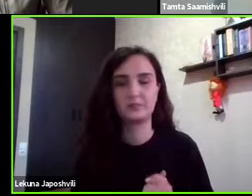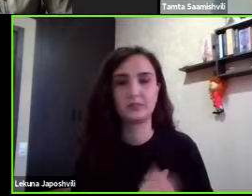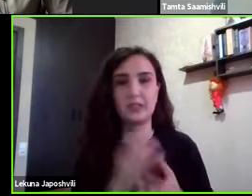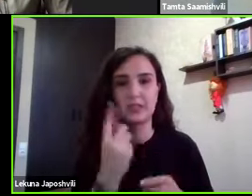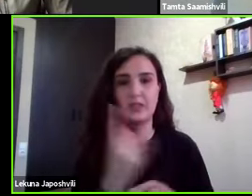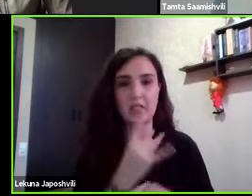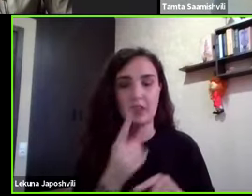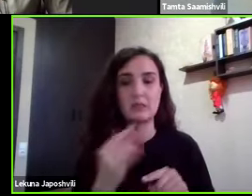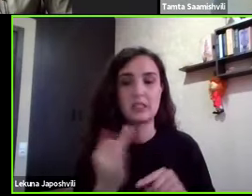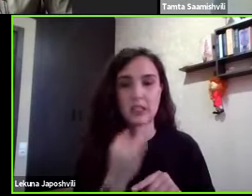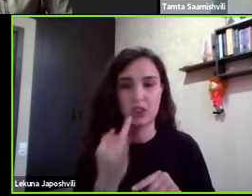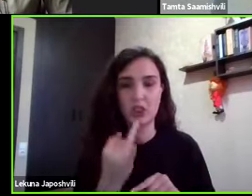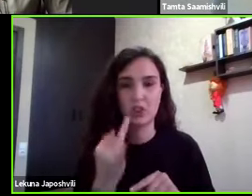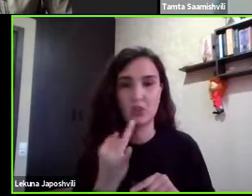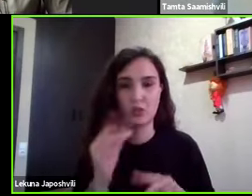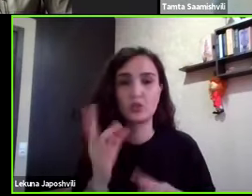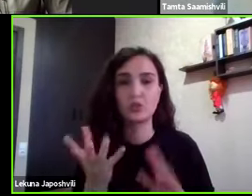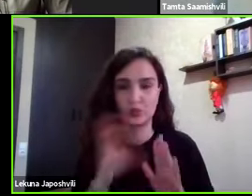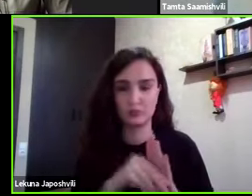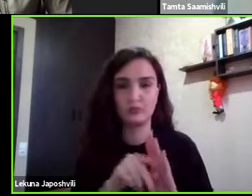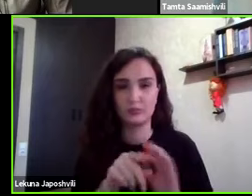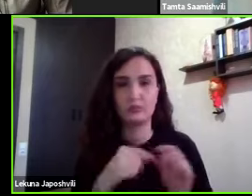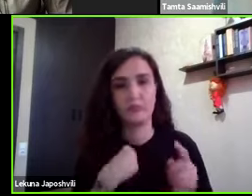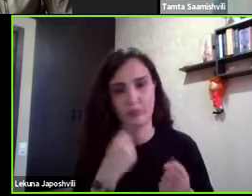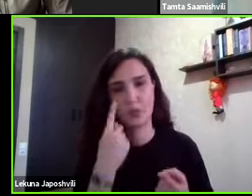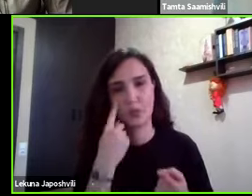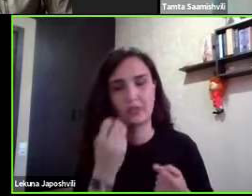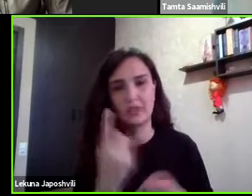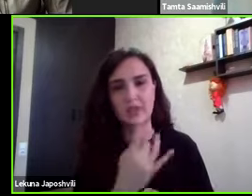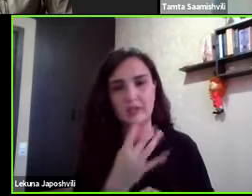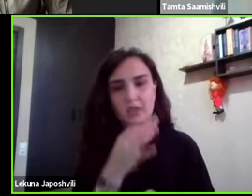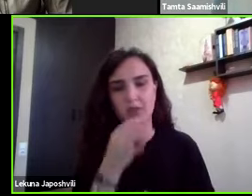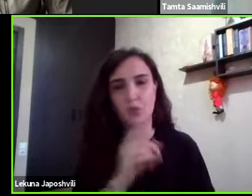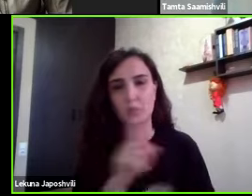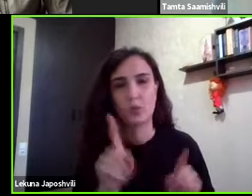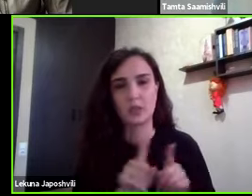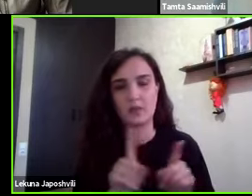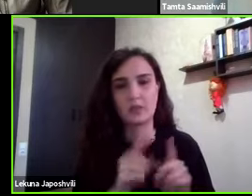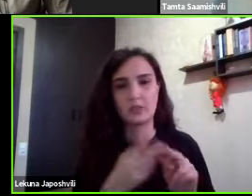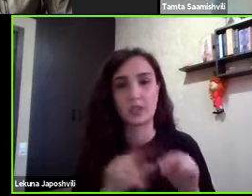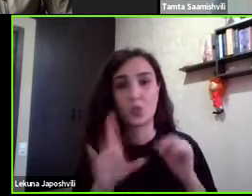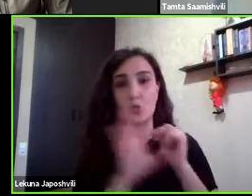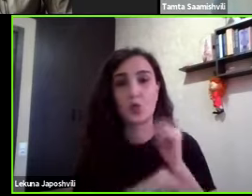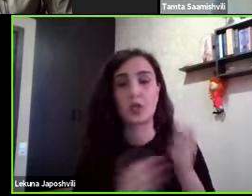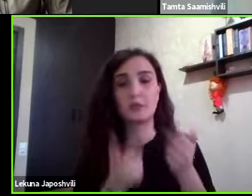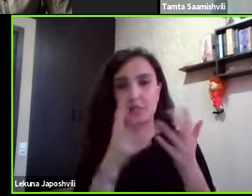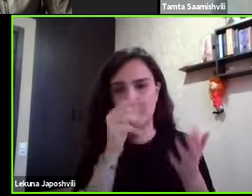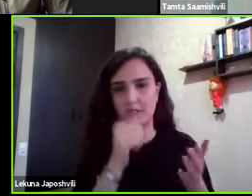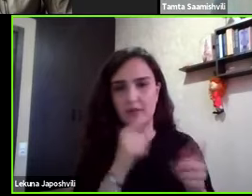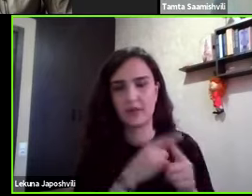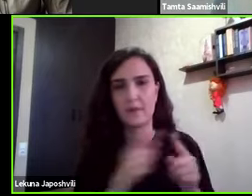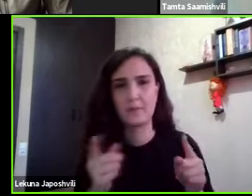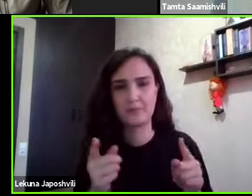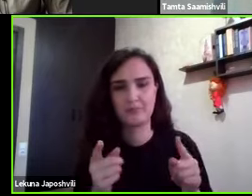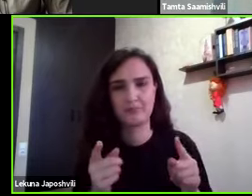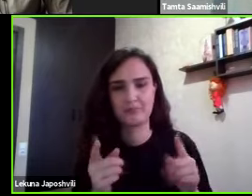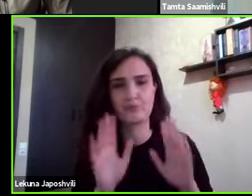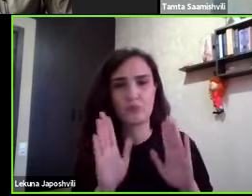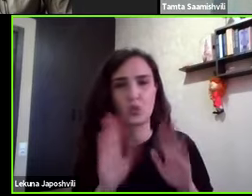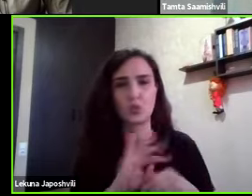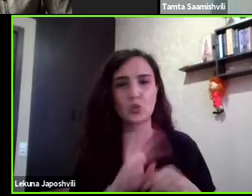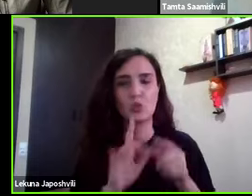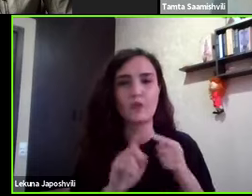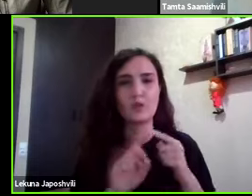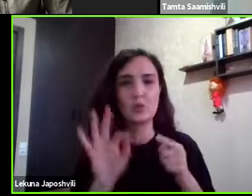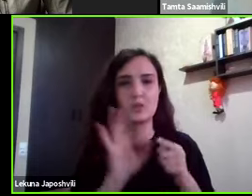ერთხელ ამ საინტერესო ჩართვისთვის მე ვფიქრობ რომ კიდევ ერთხელ ვიტყვი რომ მიხვდათ იმისა რომ ბოლო რამდენიმე თვეა მე მგონი მხოლოდ